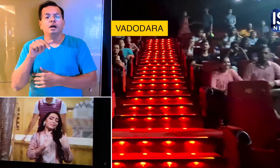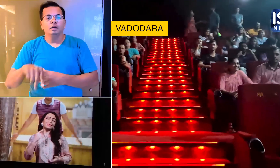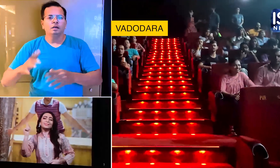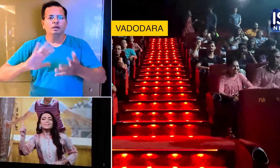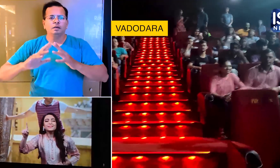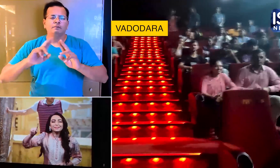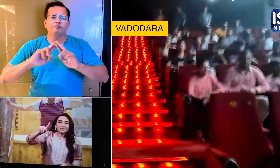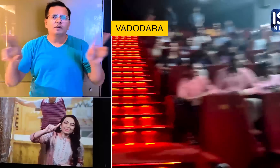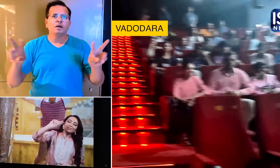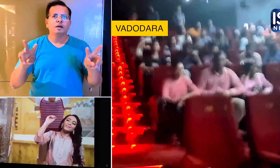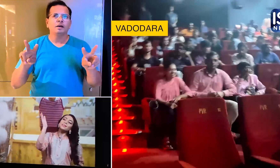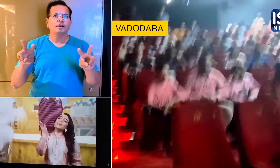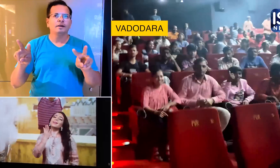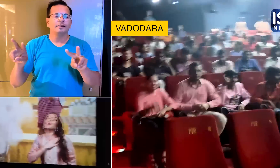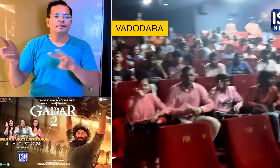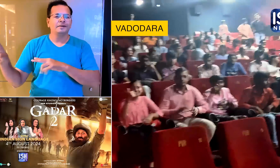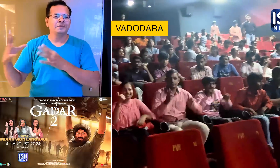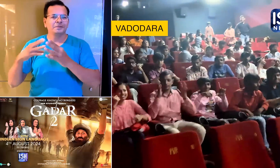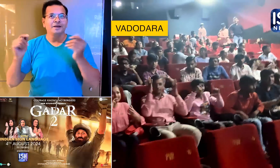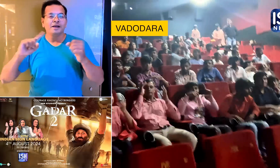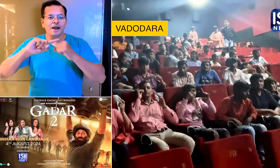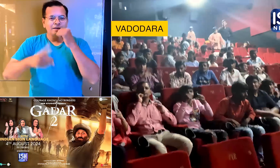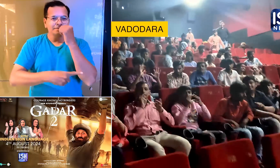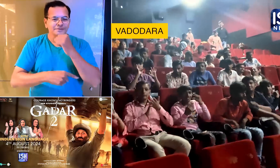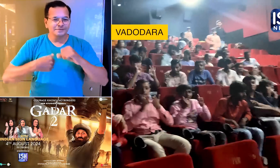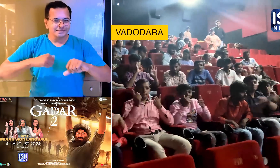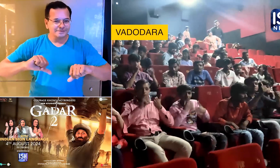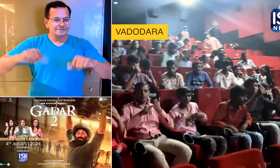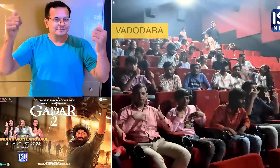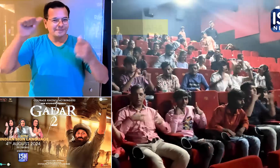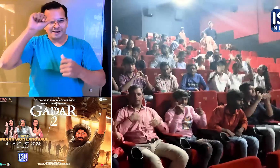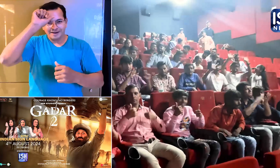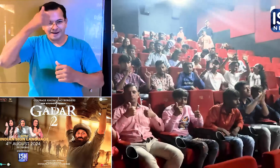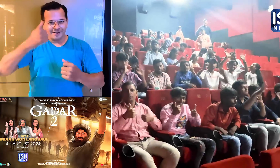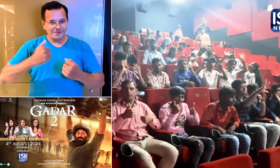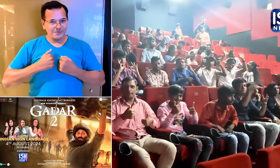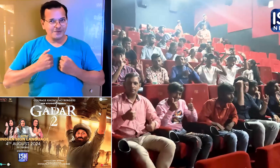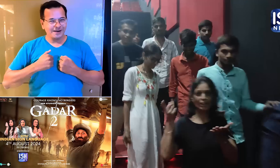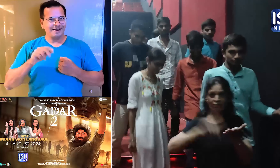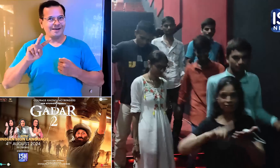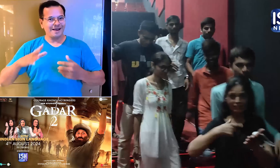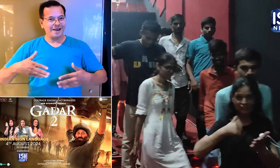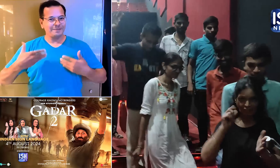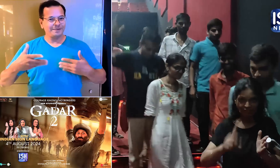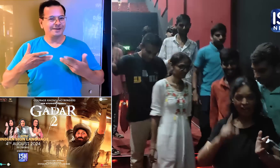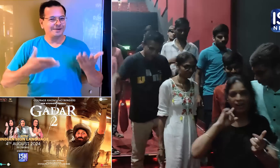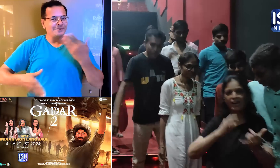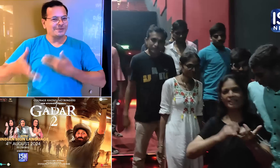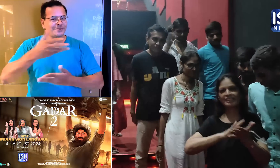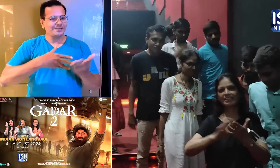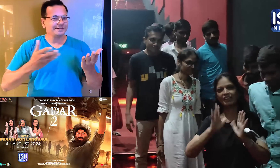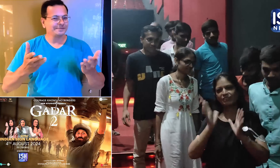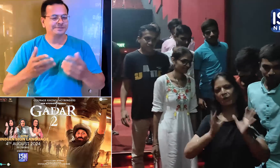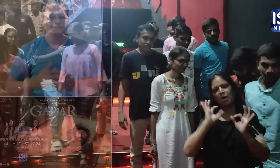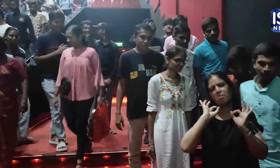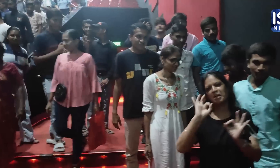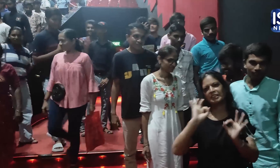तरीके से कभी नहीं समझे। आईएसएल इंटरप्रिटेशन के साथ हम पूरा समझ गए। लास्ट में हम जीत गए और हम सब खुश